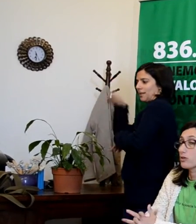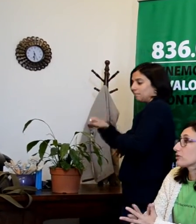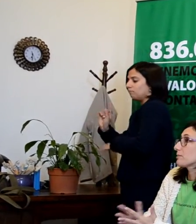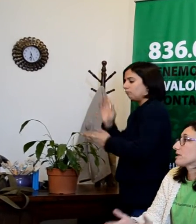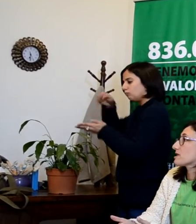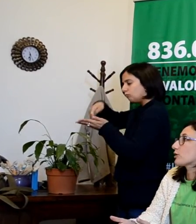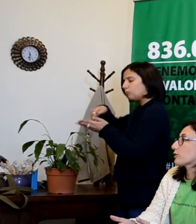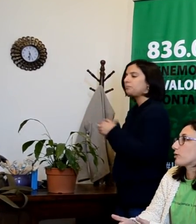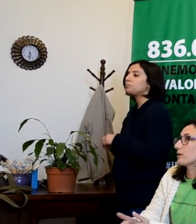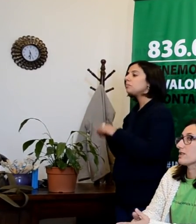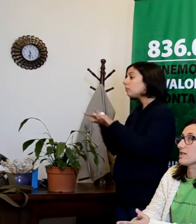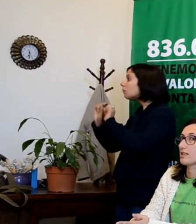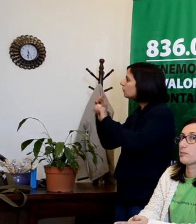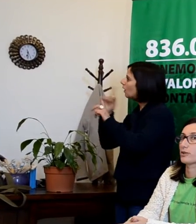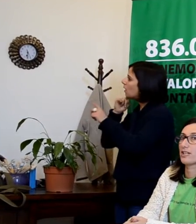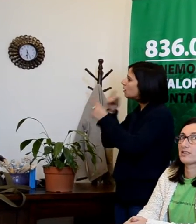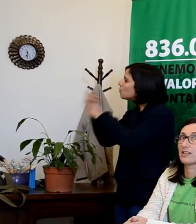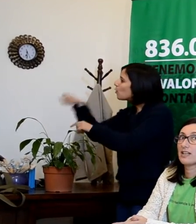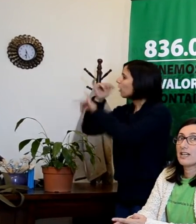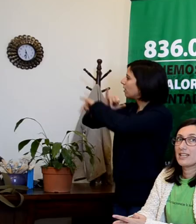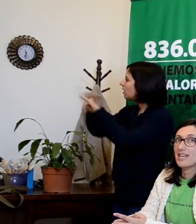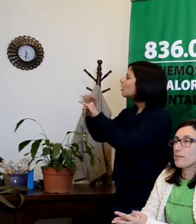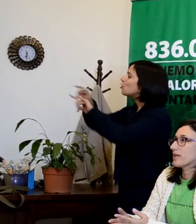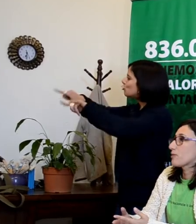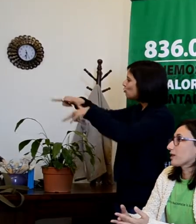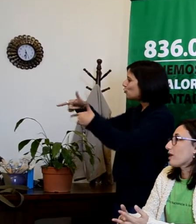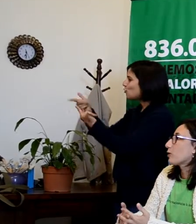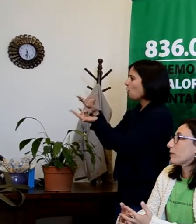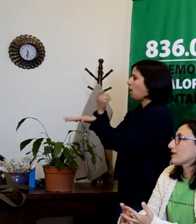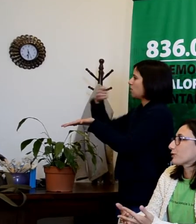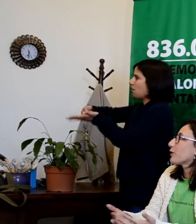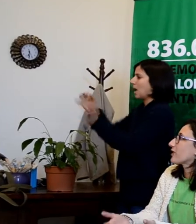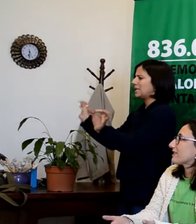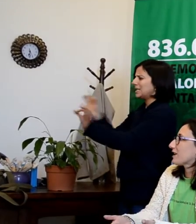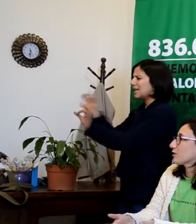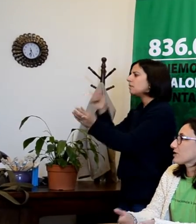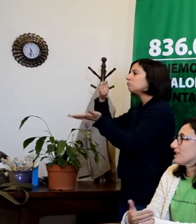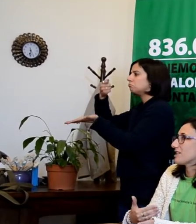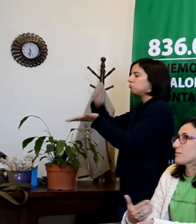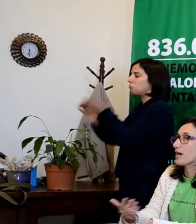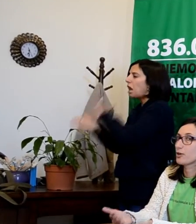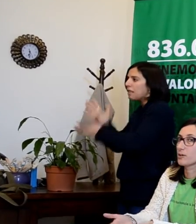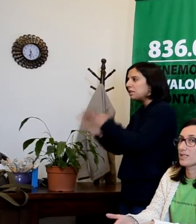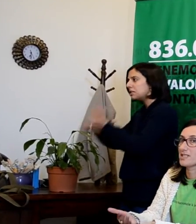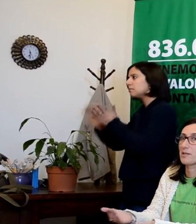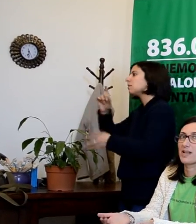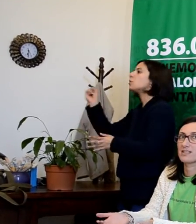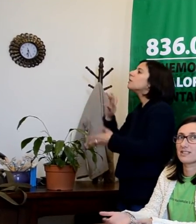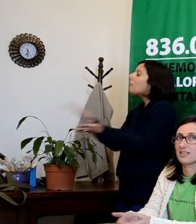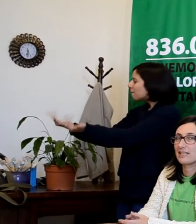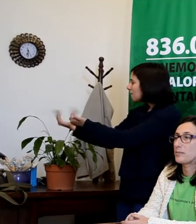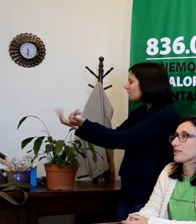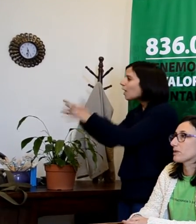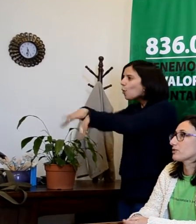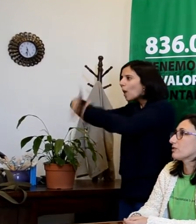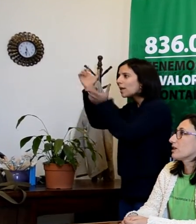Bueno, totalmente sin costo, como les decía, que es importante. Aspiramos a que nos acompañen todos los locatarios y más jóvenes y demás